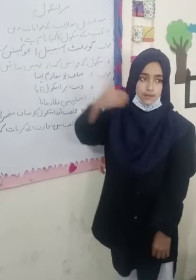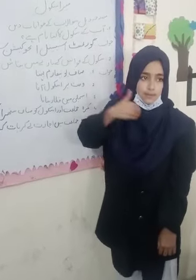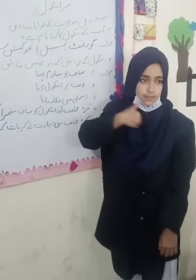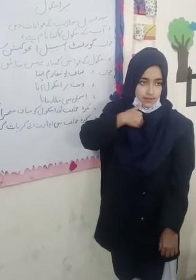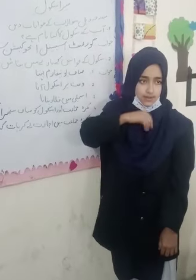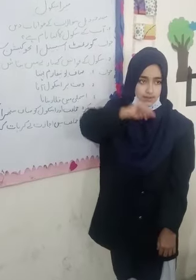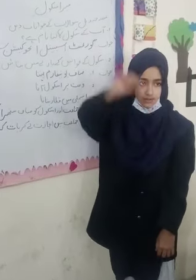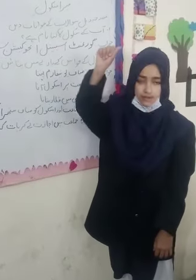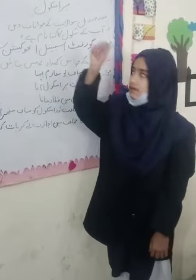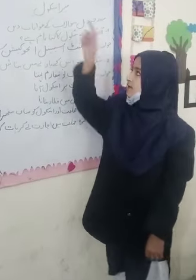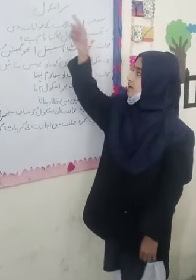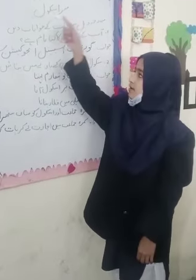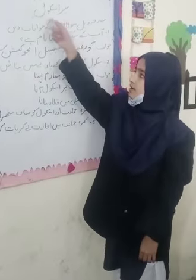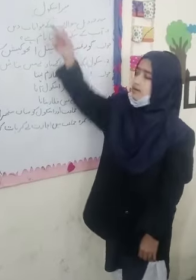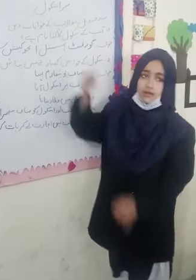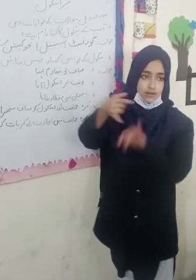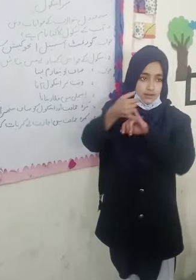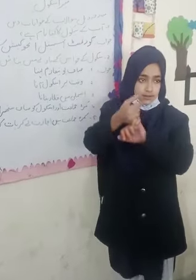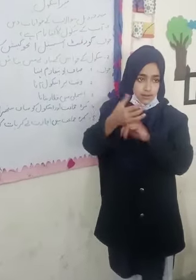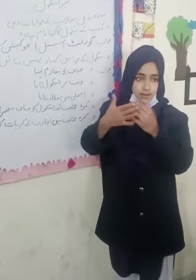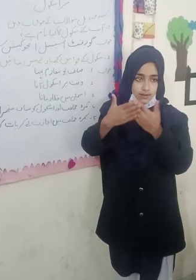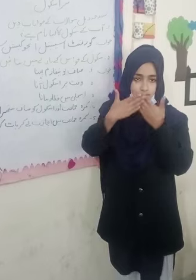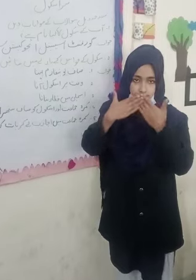मेरा स्कूल